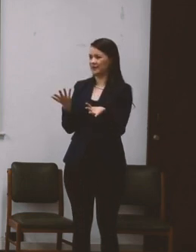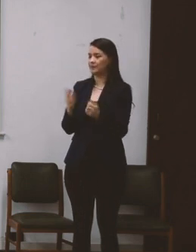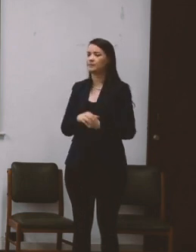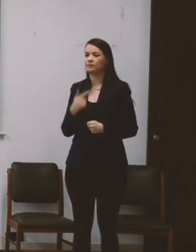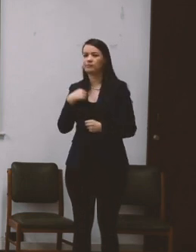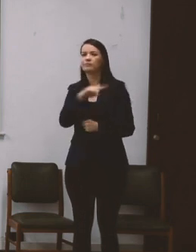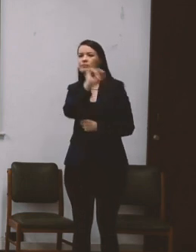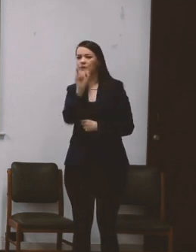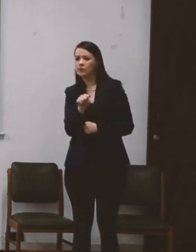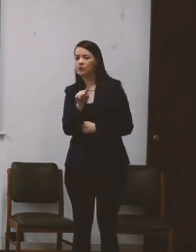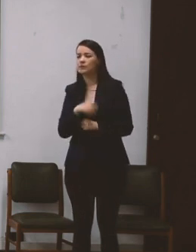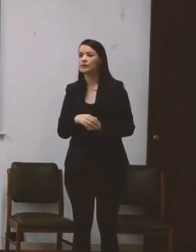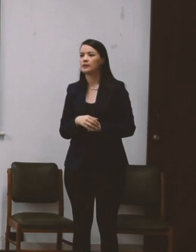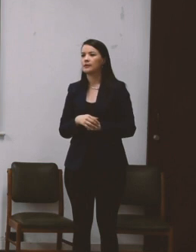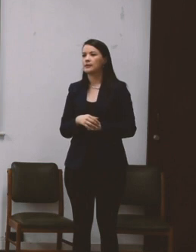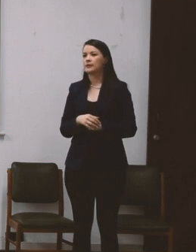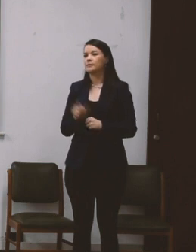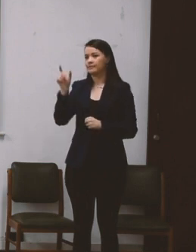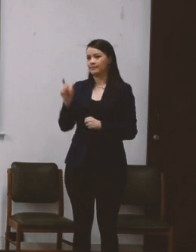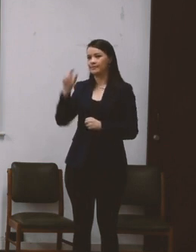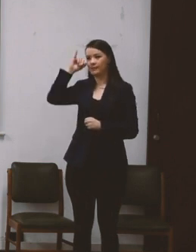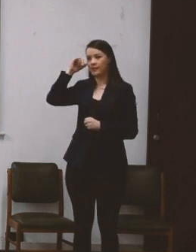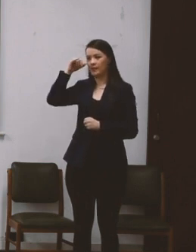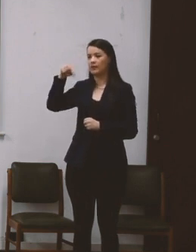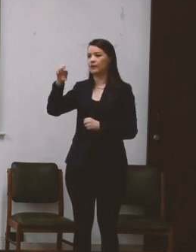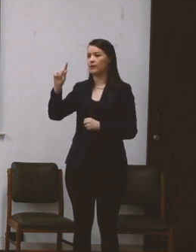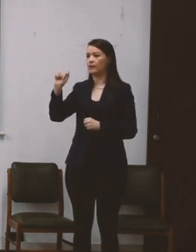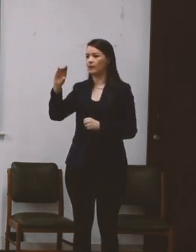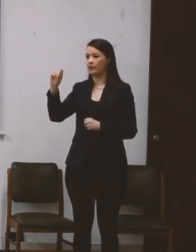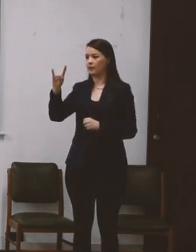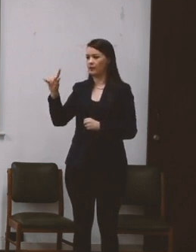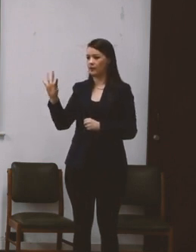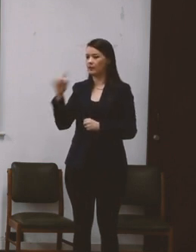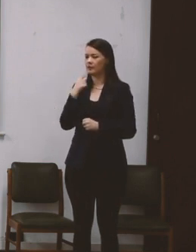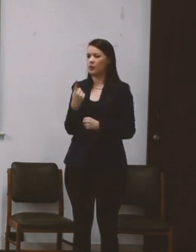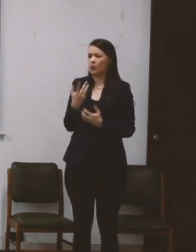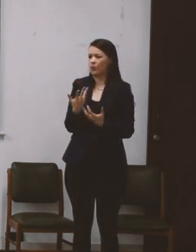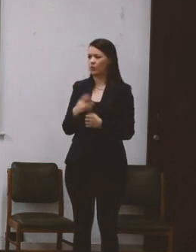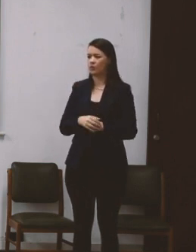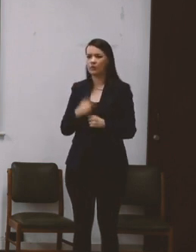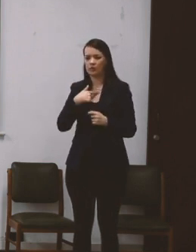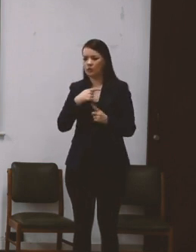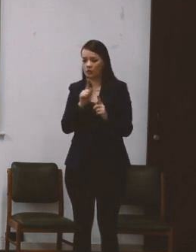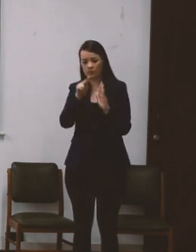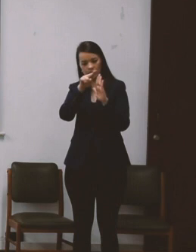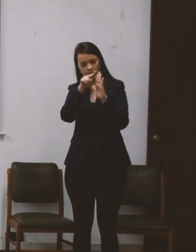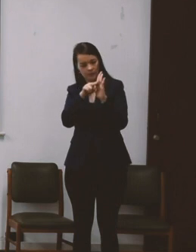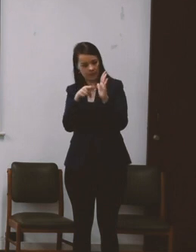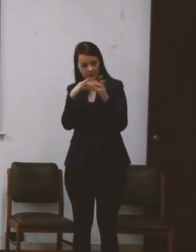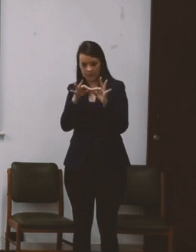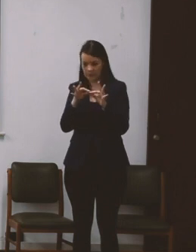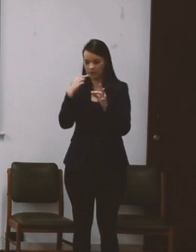es, como lo diría Foucault, ¿cómo no ser gobernados de esa forma, en nombre de esos principios, en vista